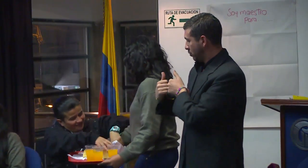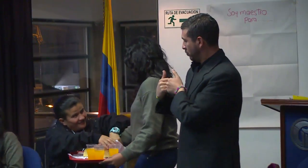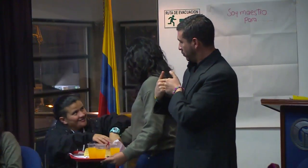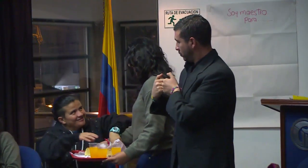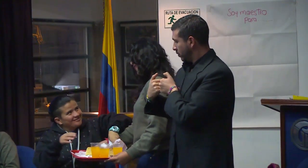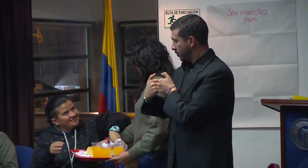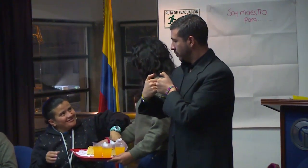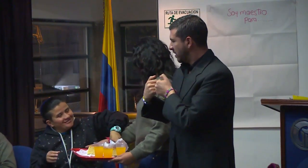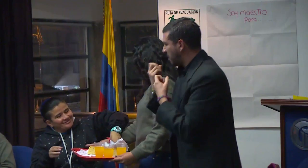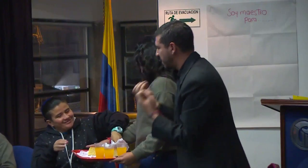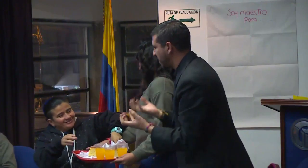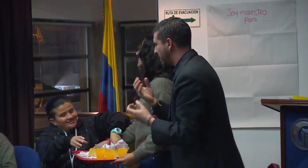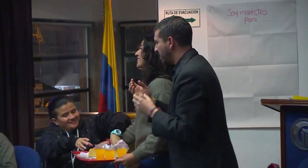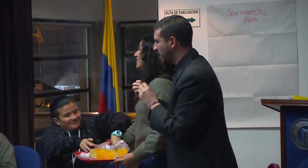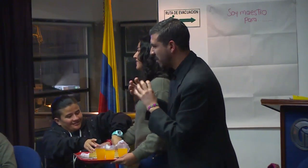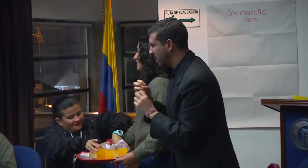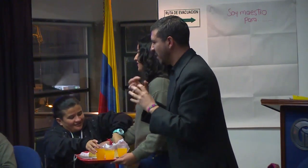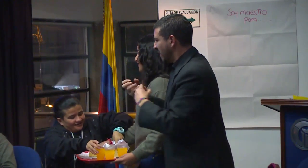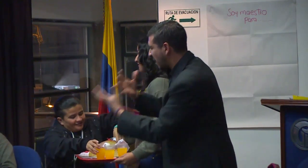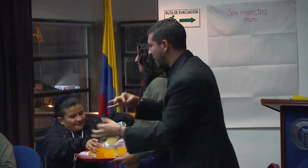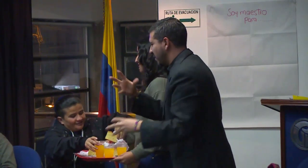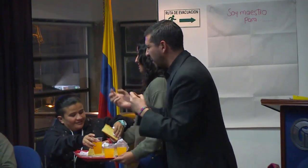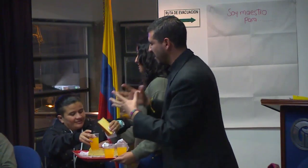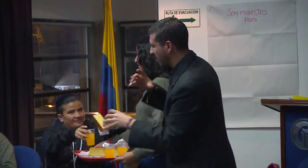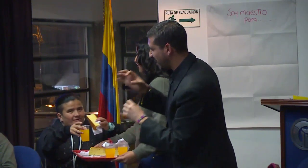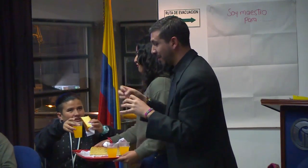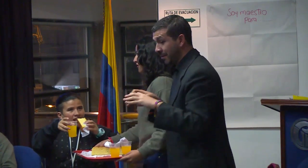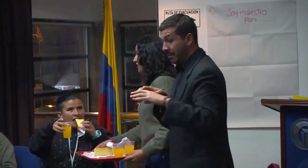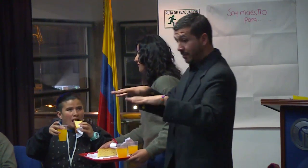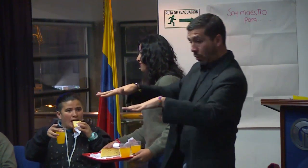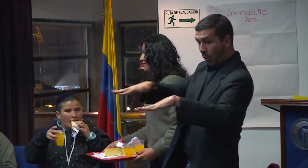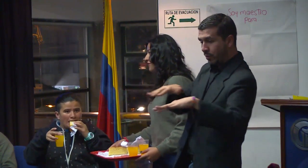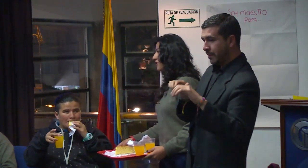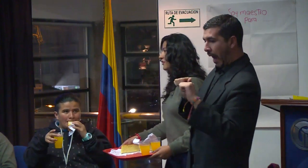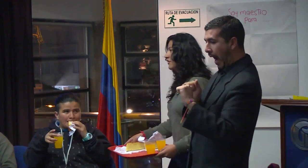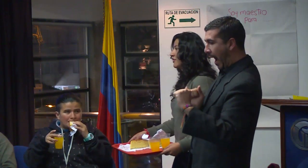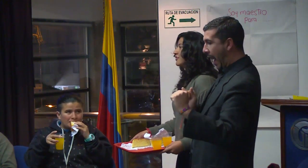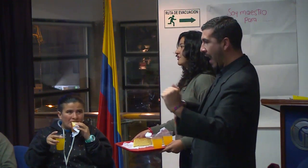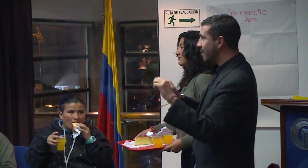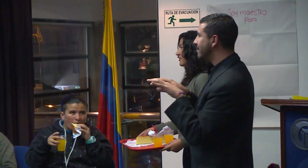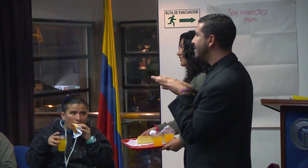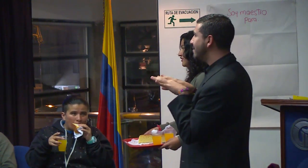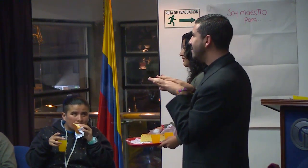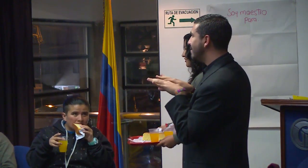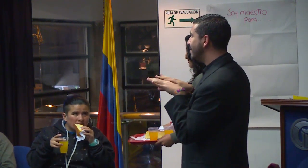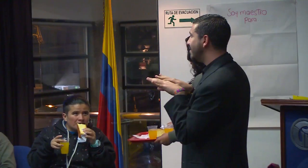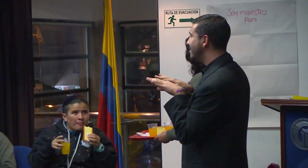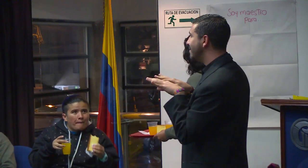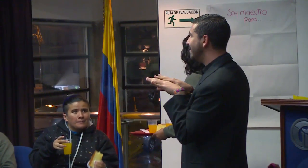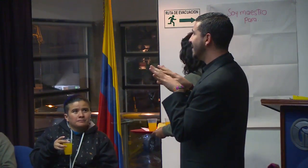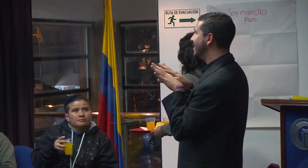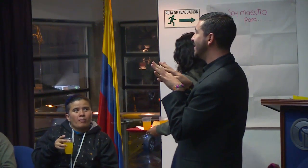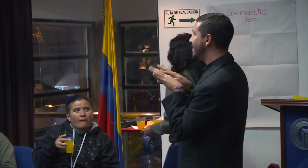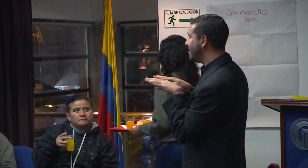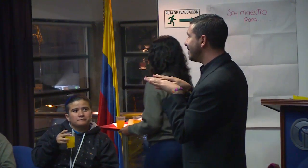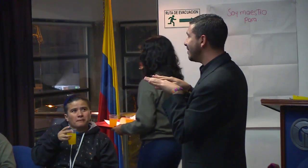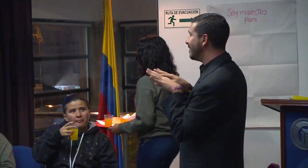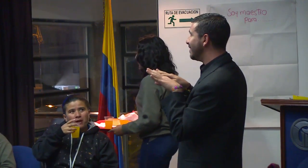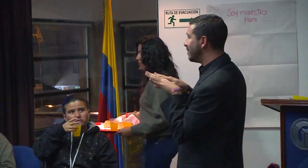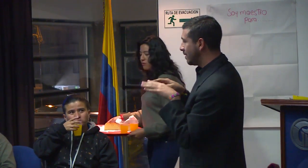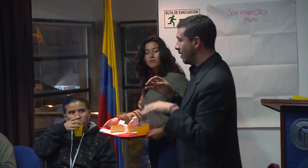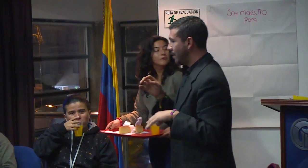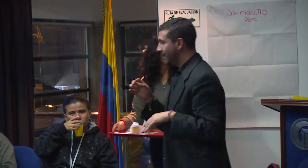En una plaza van dos novios caminando por la plaza, van hablando, ¿sí? Y muchas mujeres se